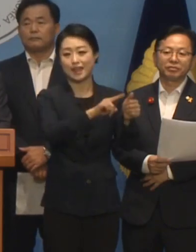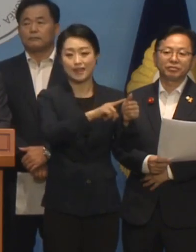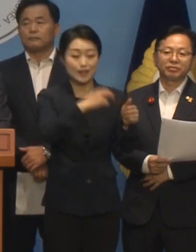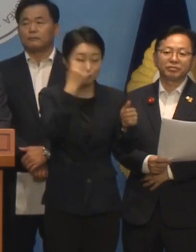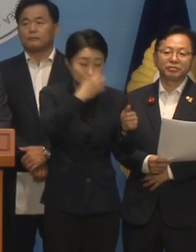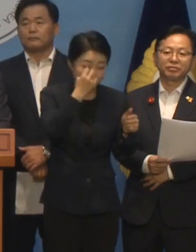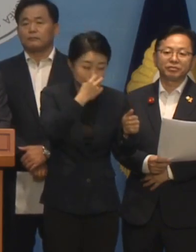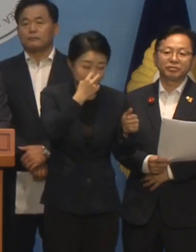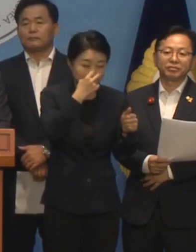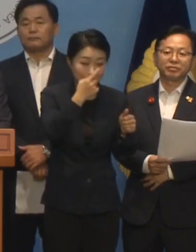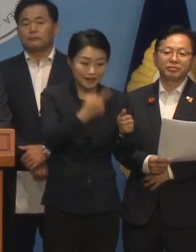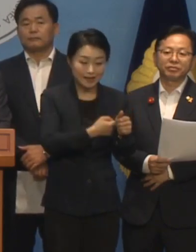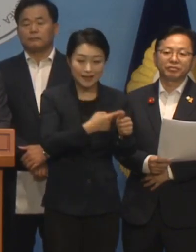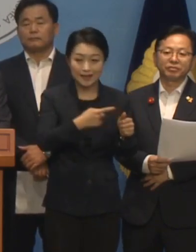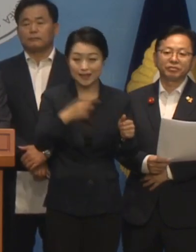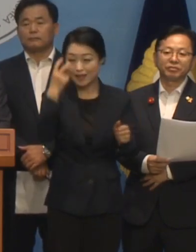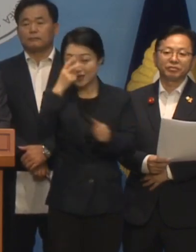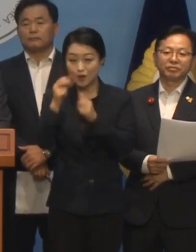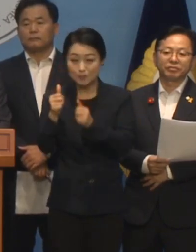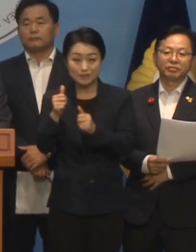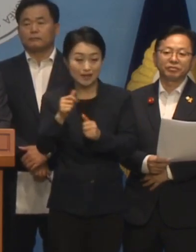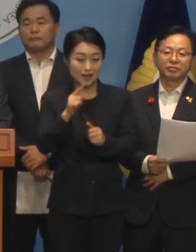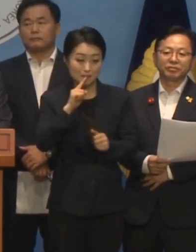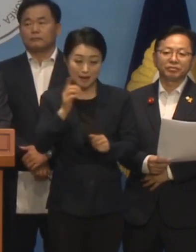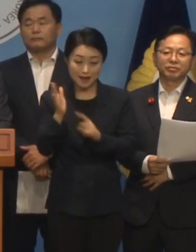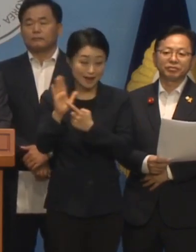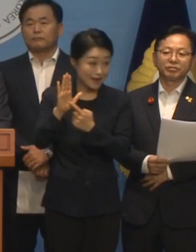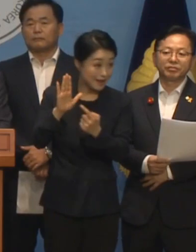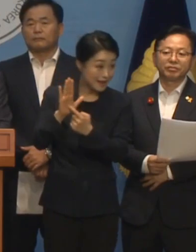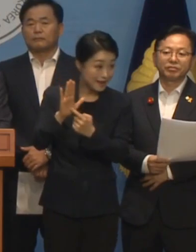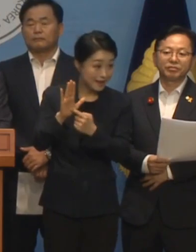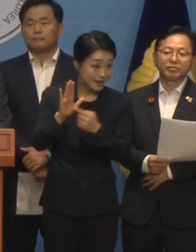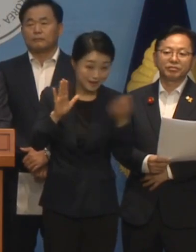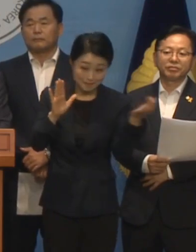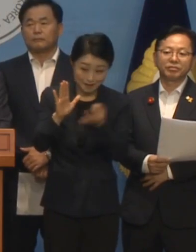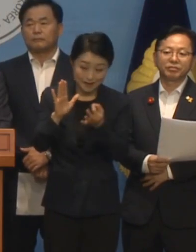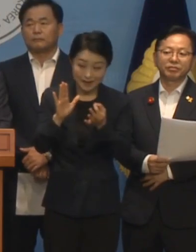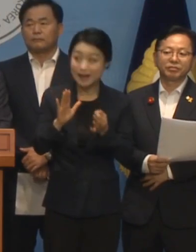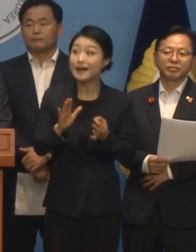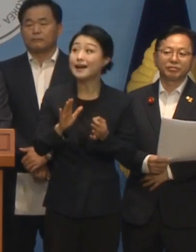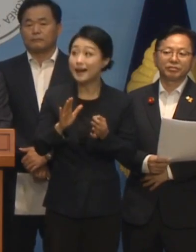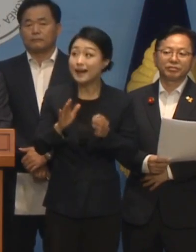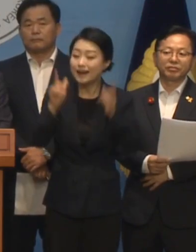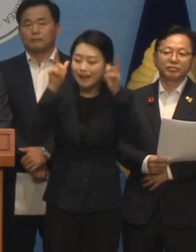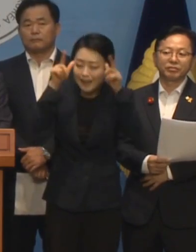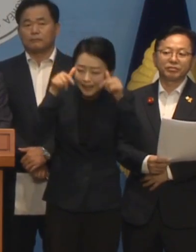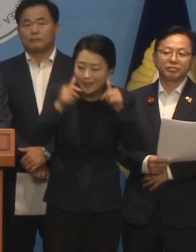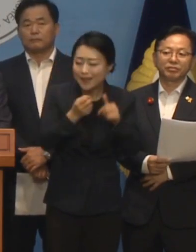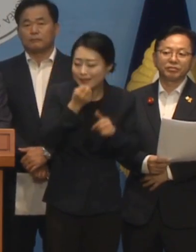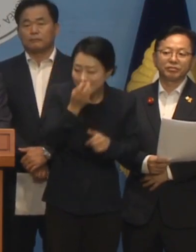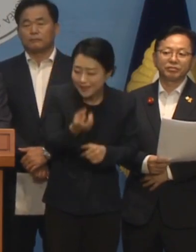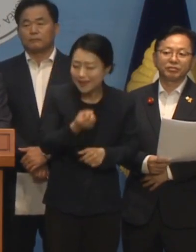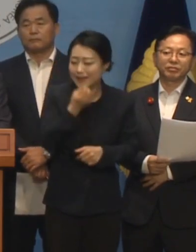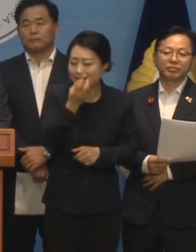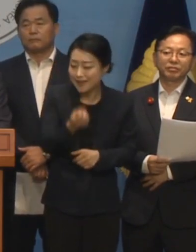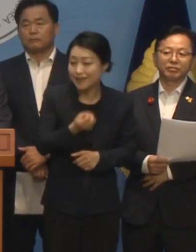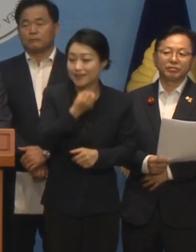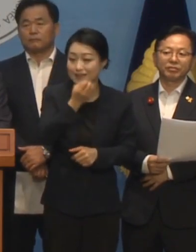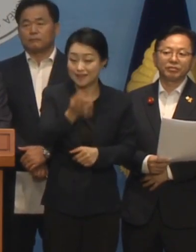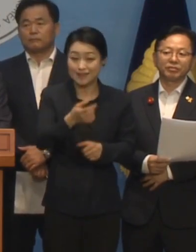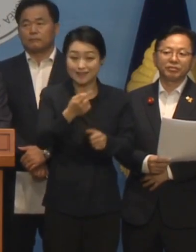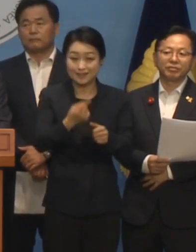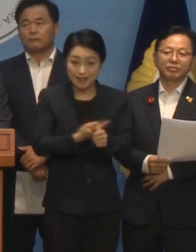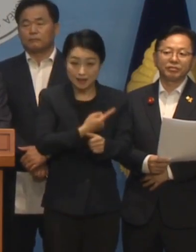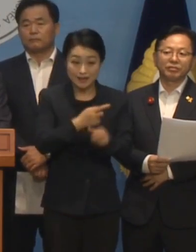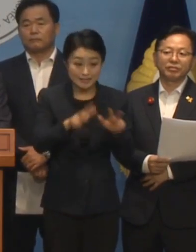거치며 모범 답안을 내뱉기 시작했고 마침내 검찰에 의해 건실한 사업가가 되더니 거의